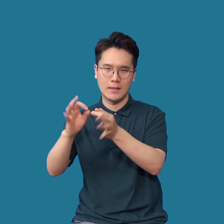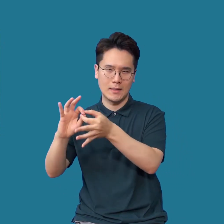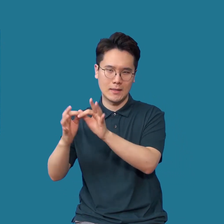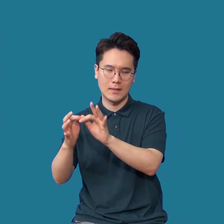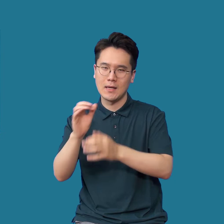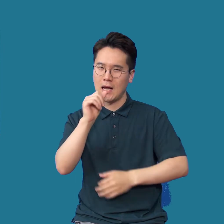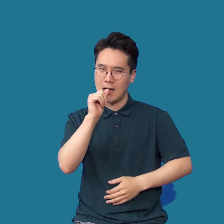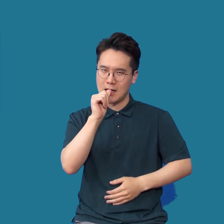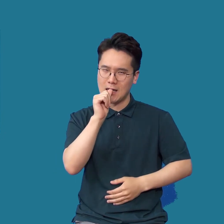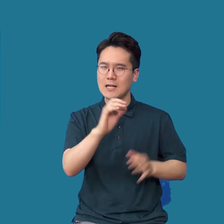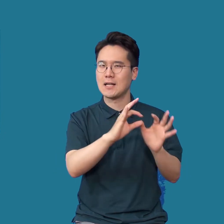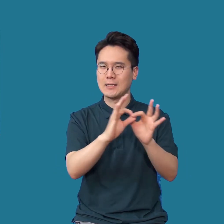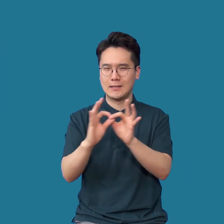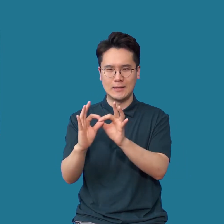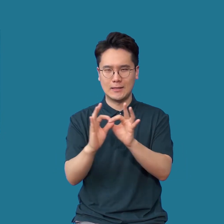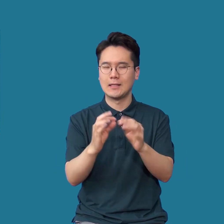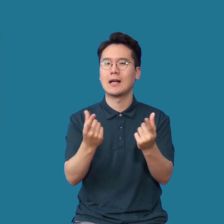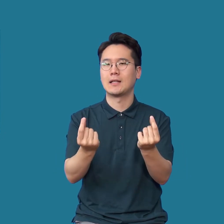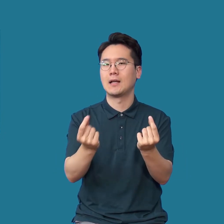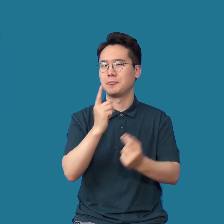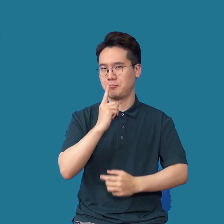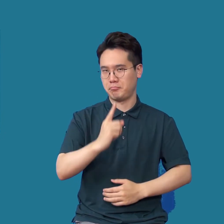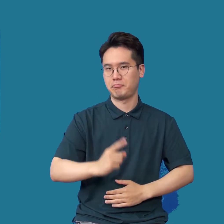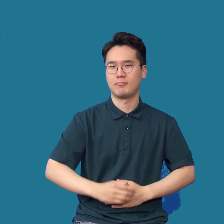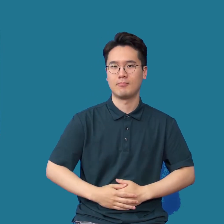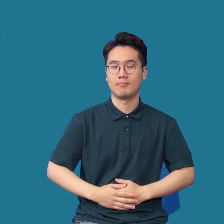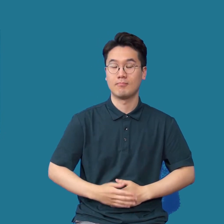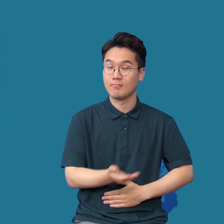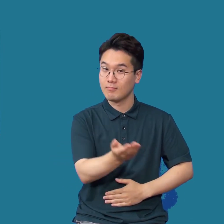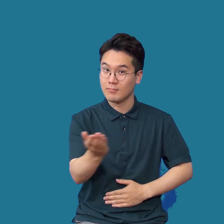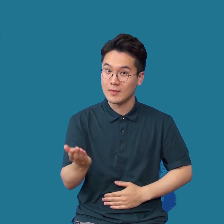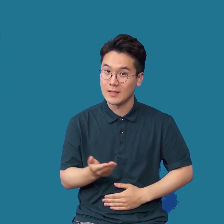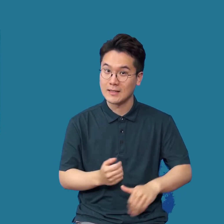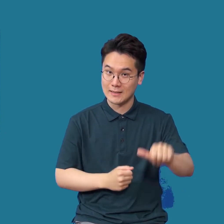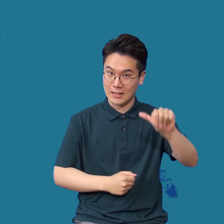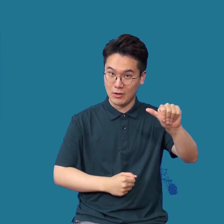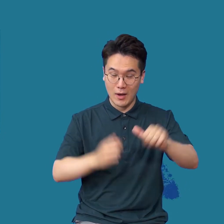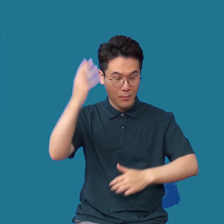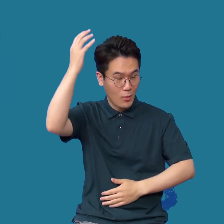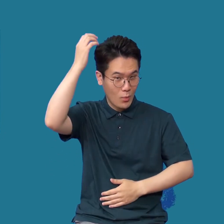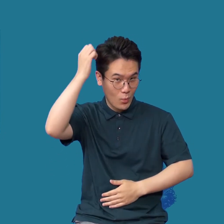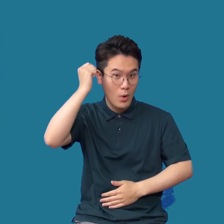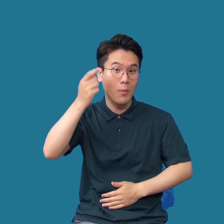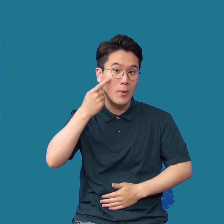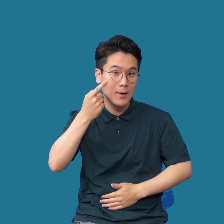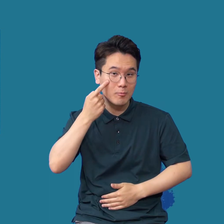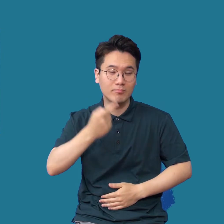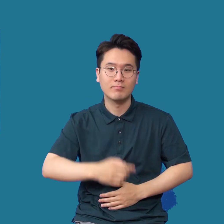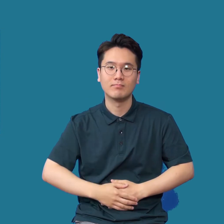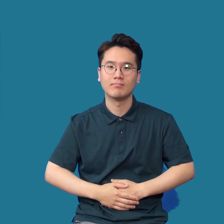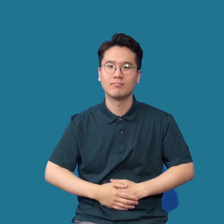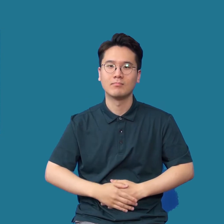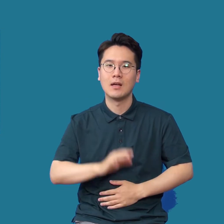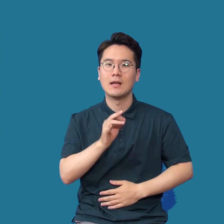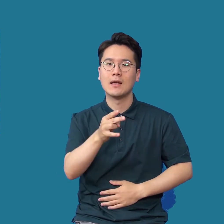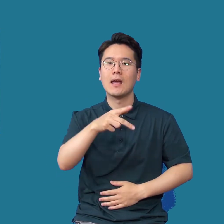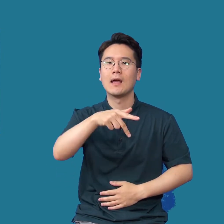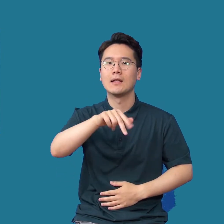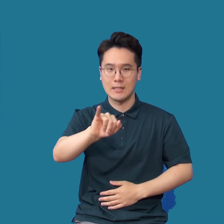그 5개 금고리를 한번 처음부터 외워볼까요?